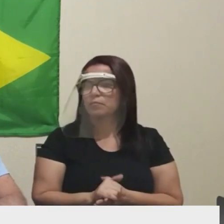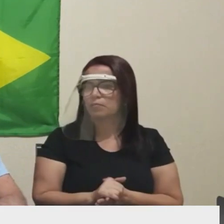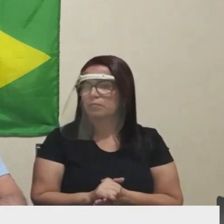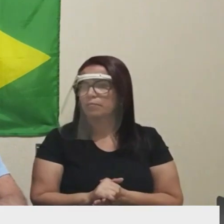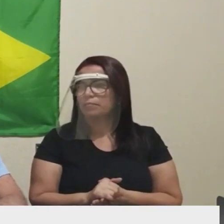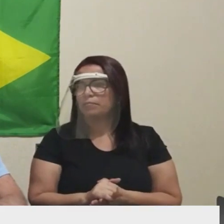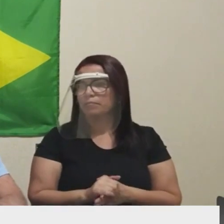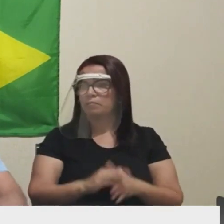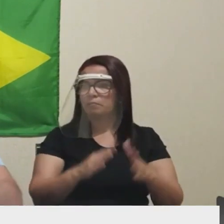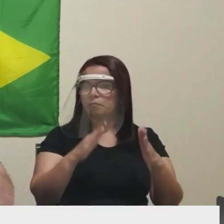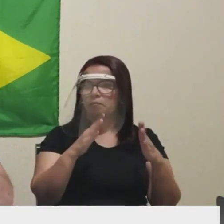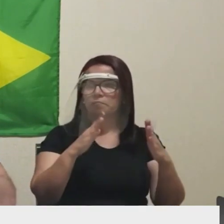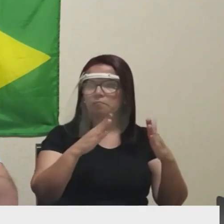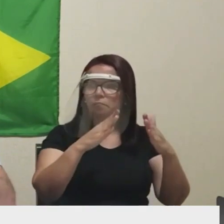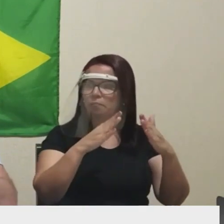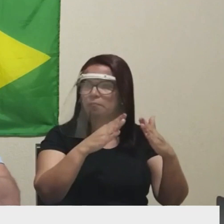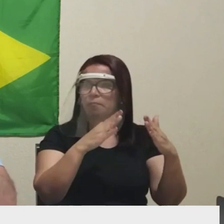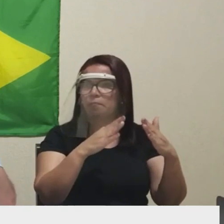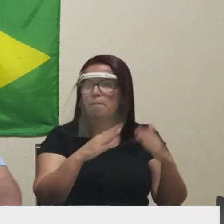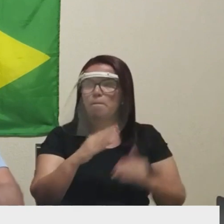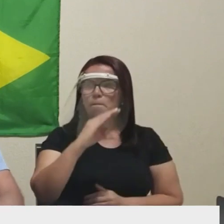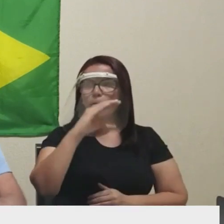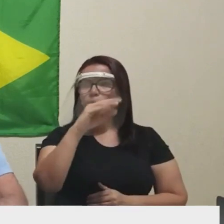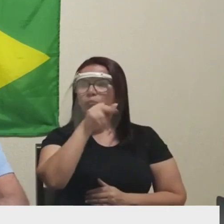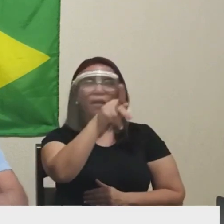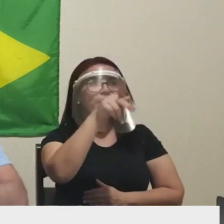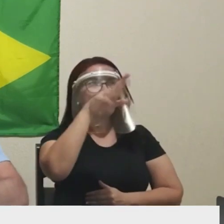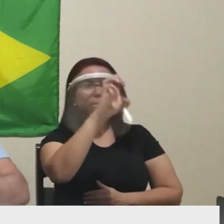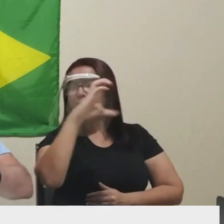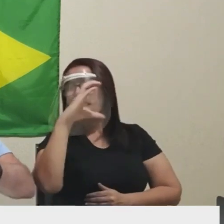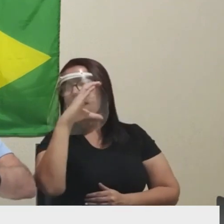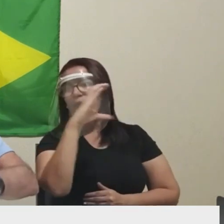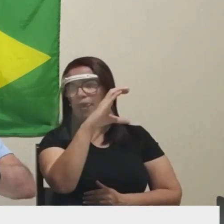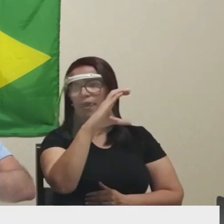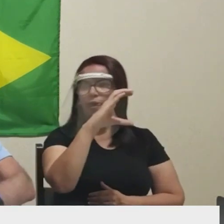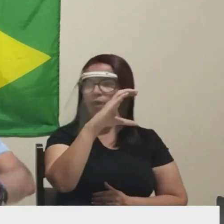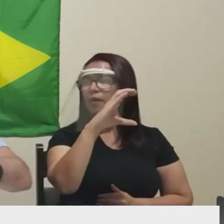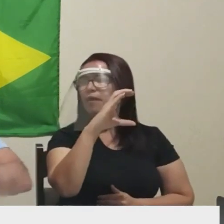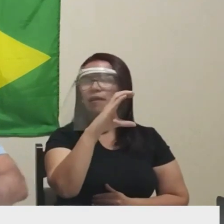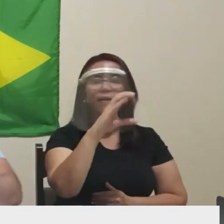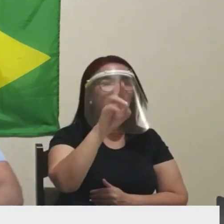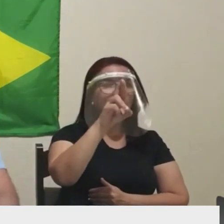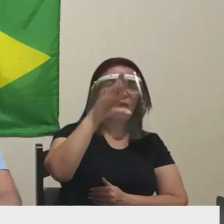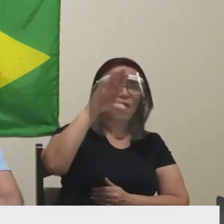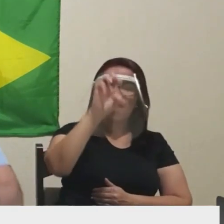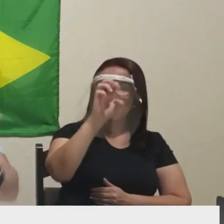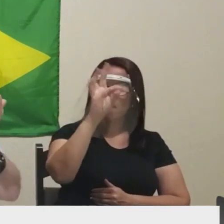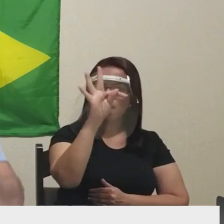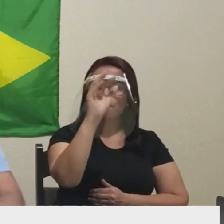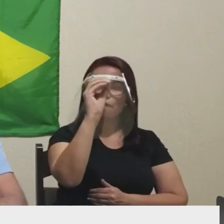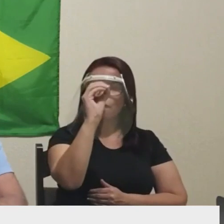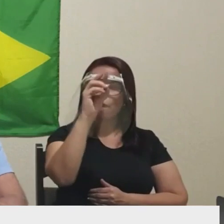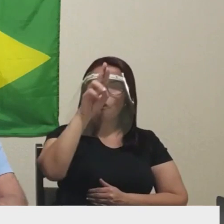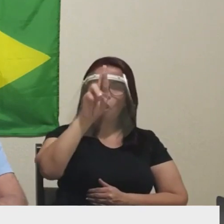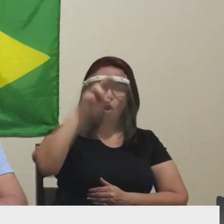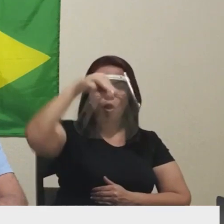PEC da reforma administrativa. Já estou vendo alguns órgãos de imprensa falando um montão de besteira. Primeiro, não se aplica aos atuais servidores. Ponto final é daqui para